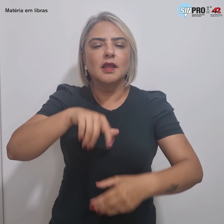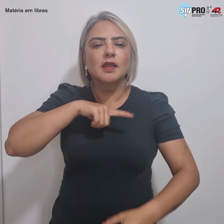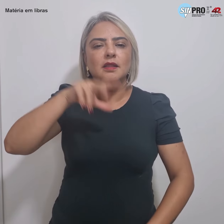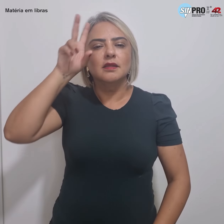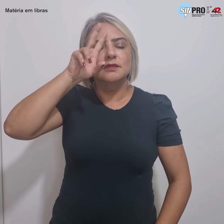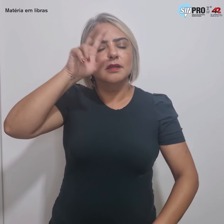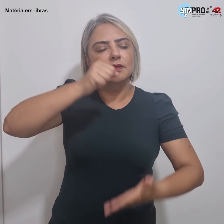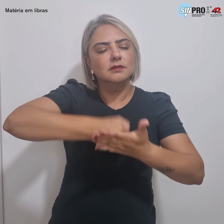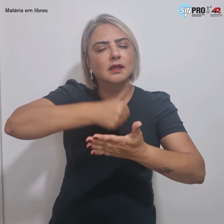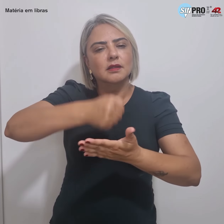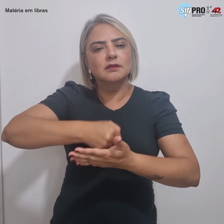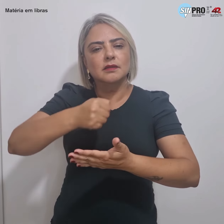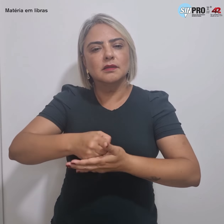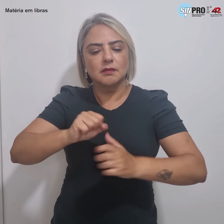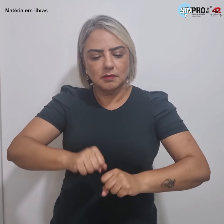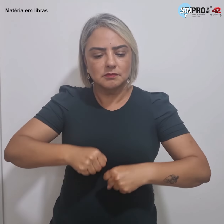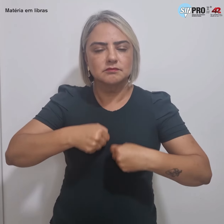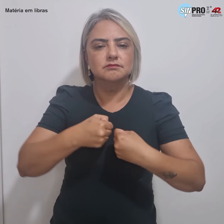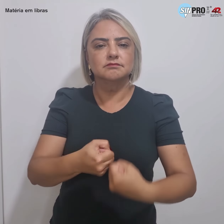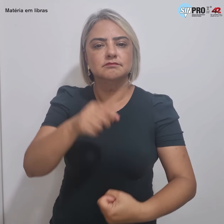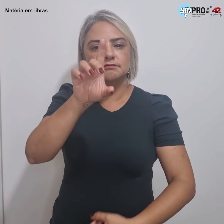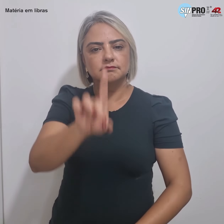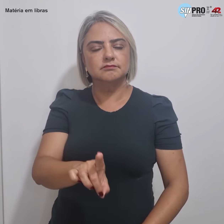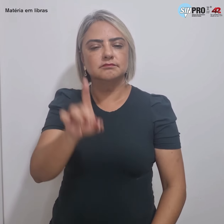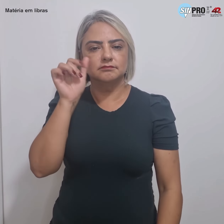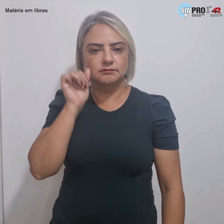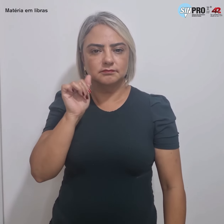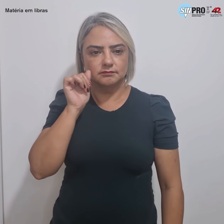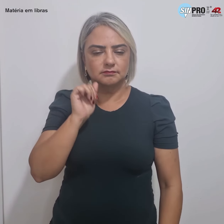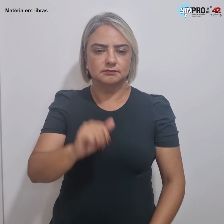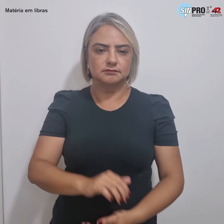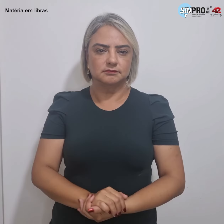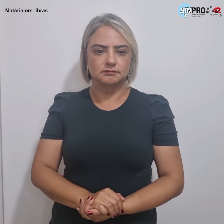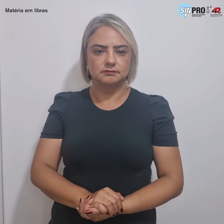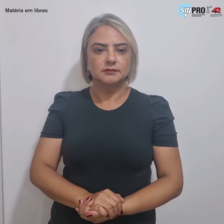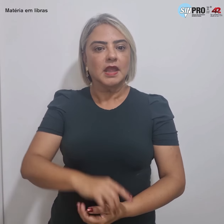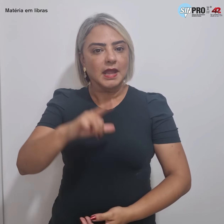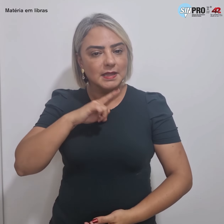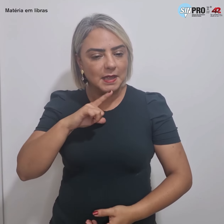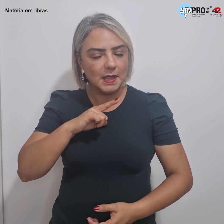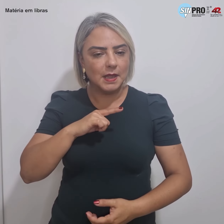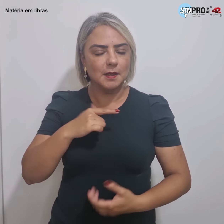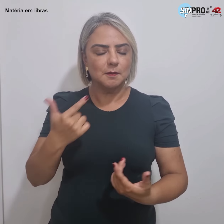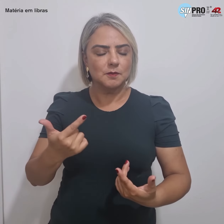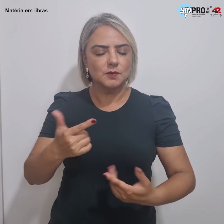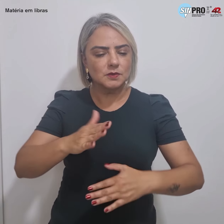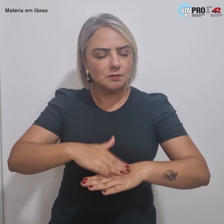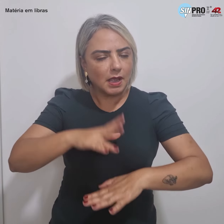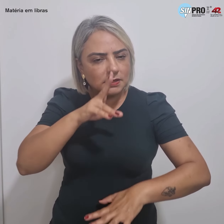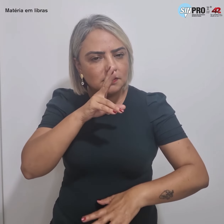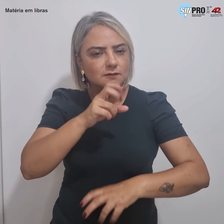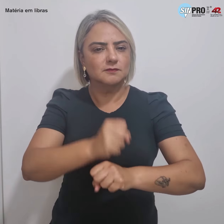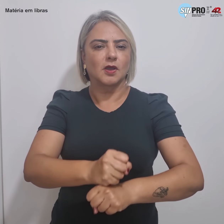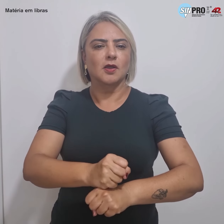luta pela defesa dos direitos das mulheres. Temos que ser ainda mais fortes que em